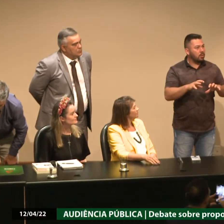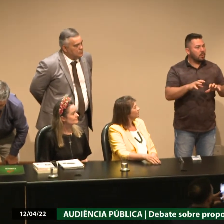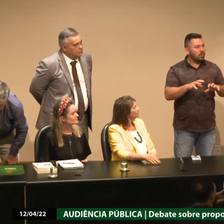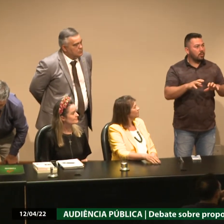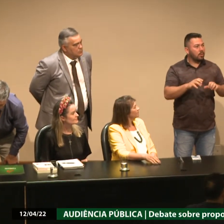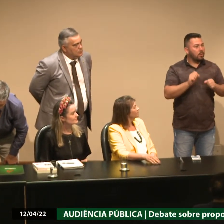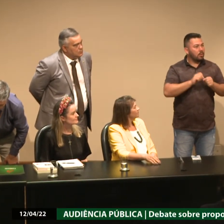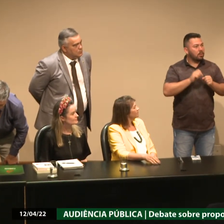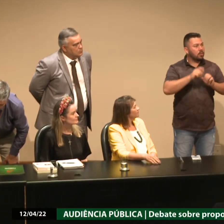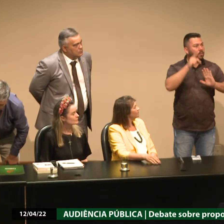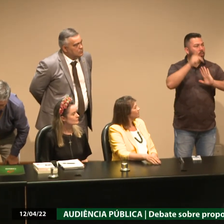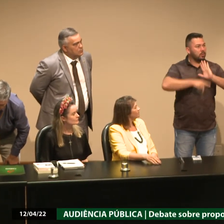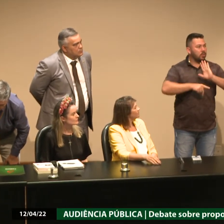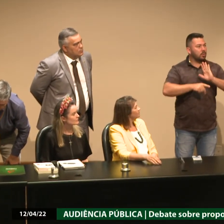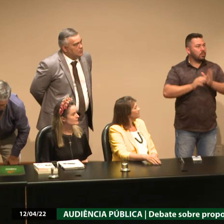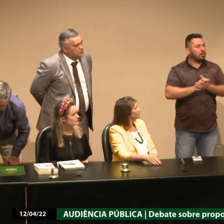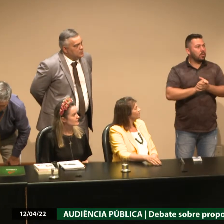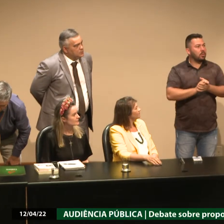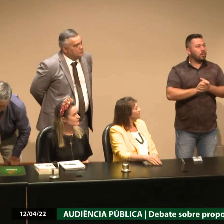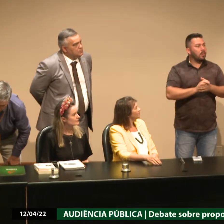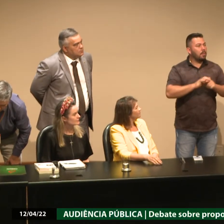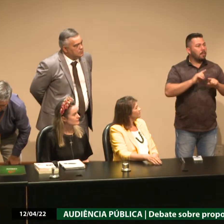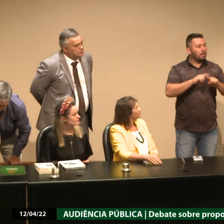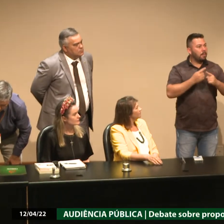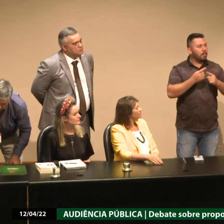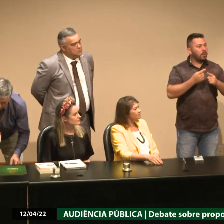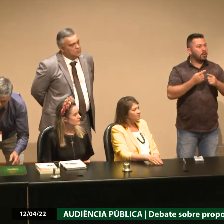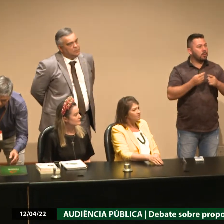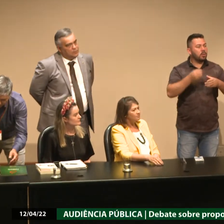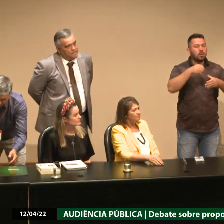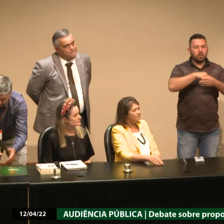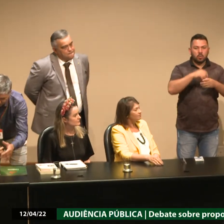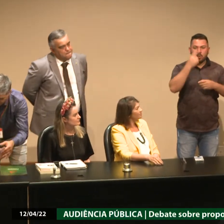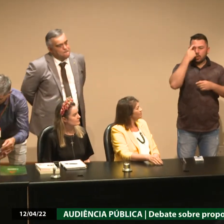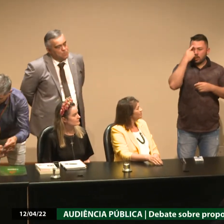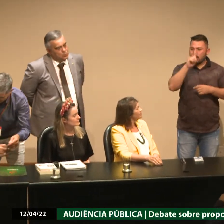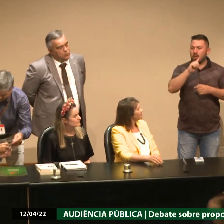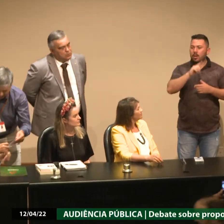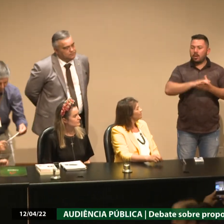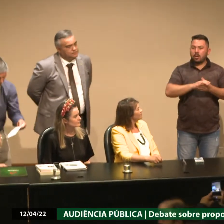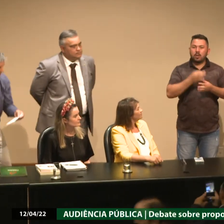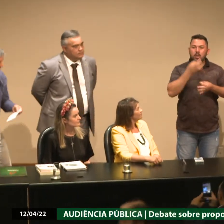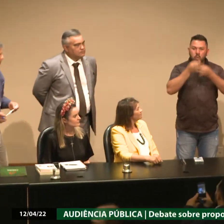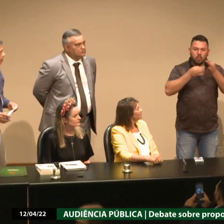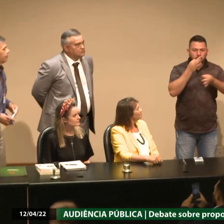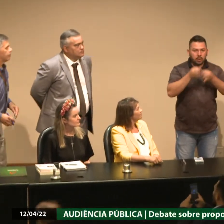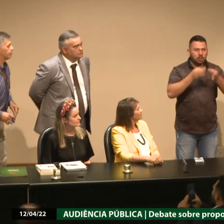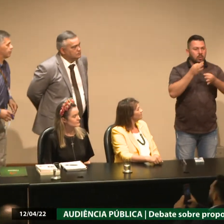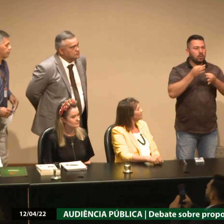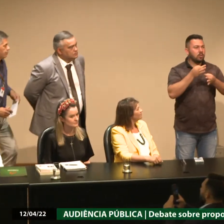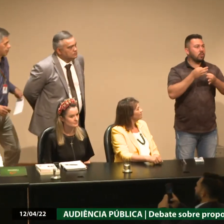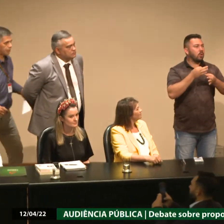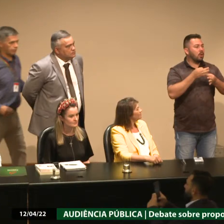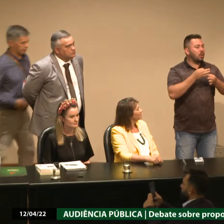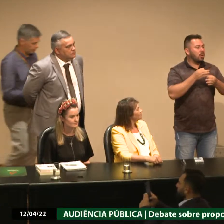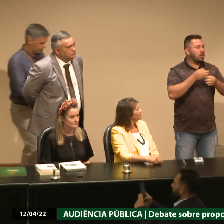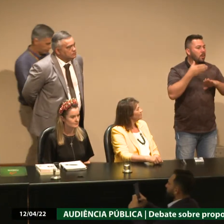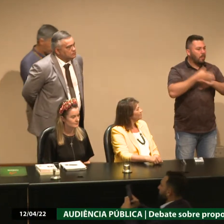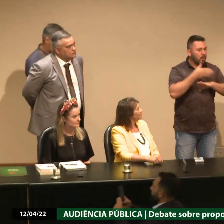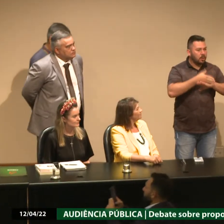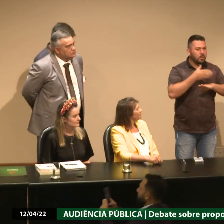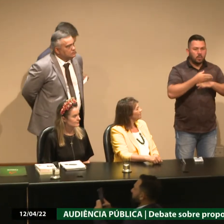projeto Mas queremos fazer efetivamente partes integrantes com ideias com sugestões e participar ativamente